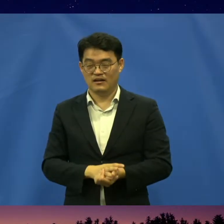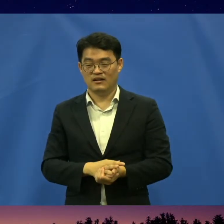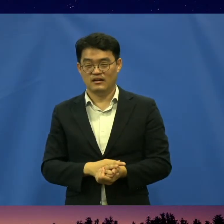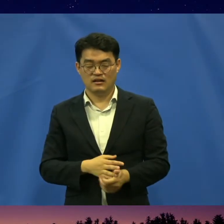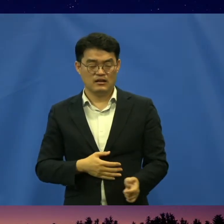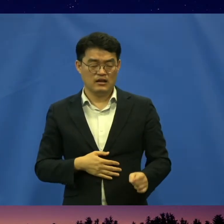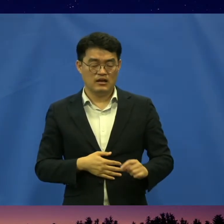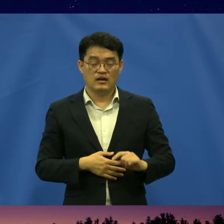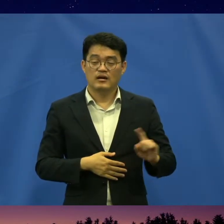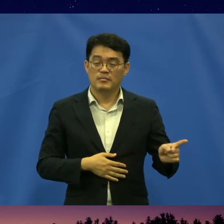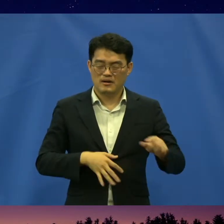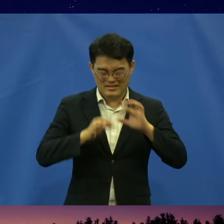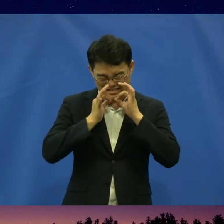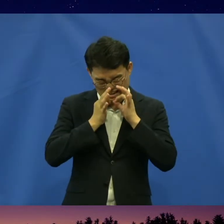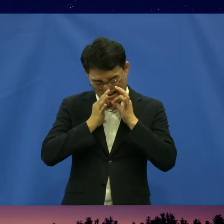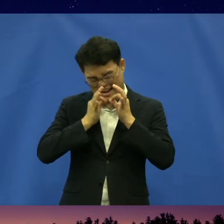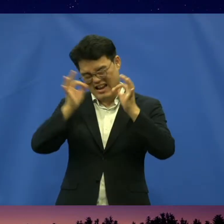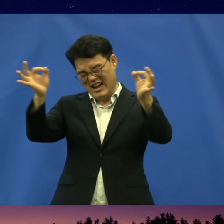이게 힘들어요.